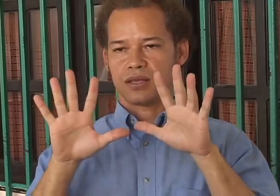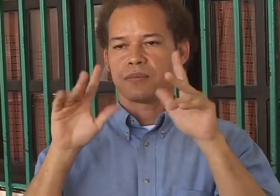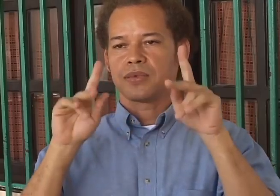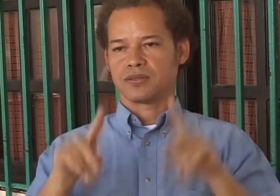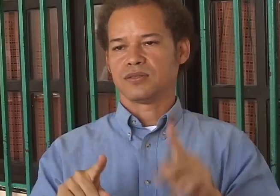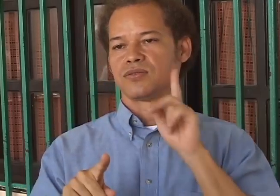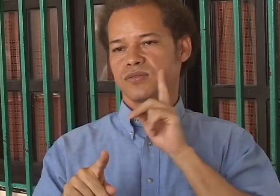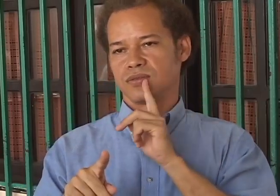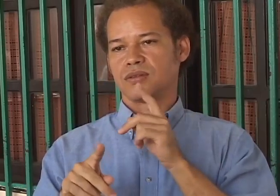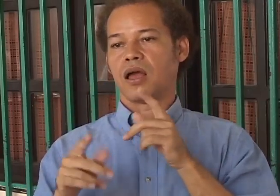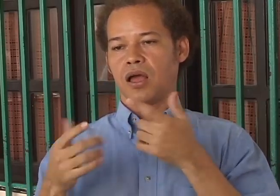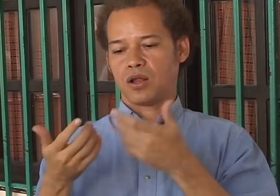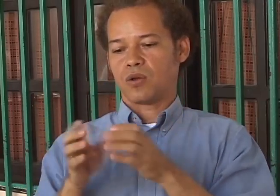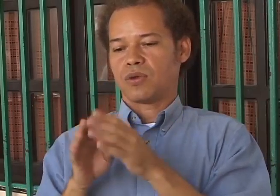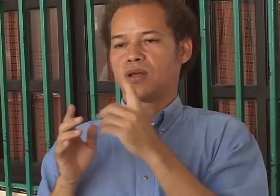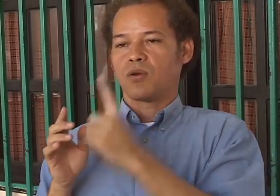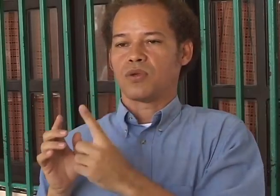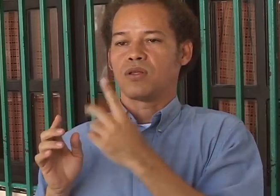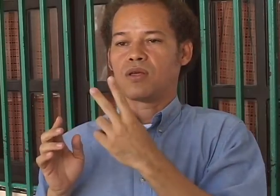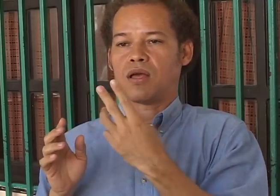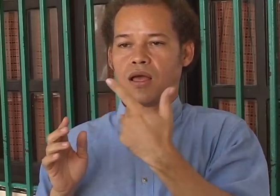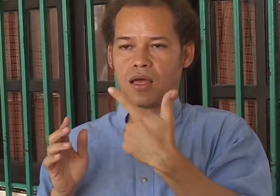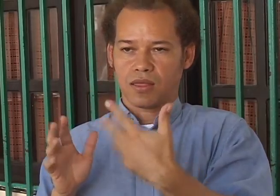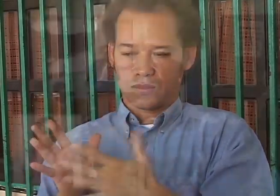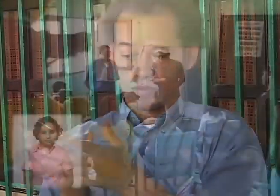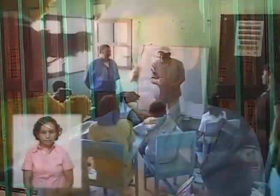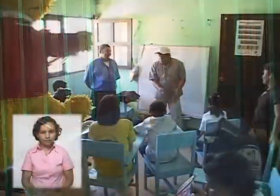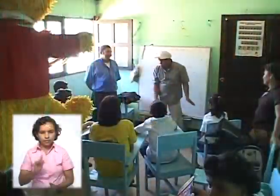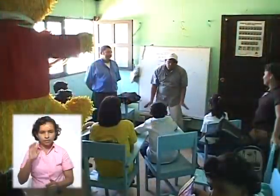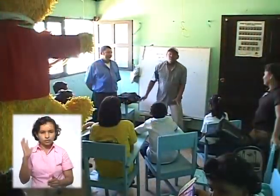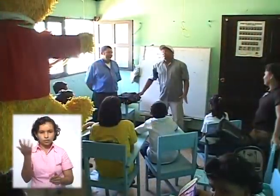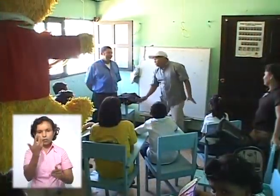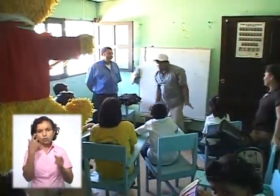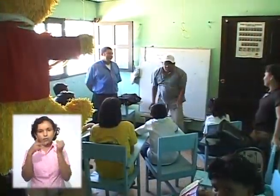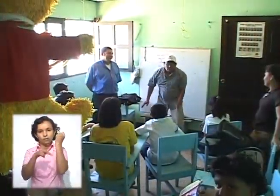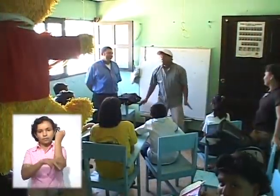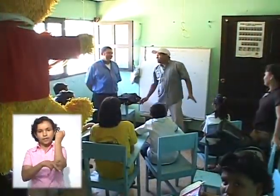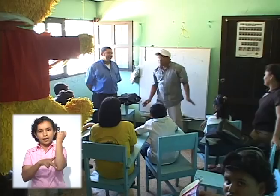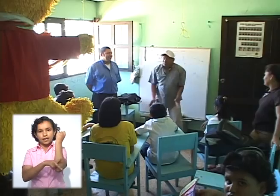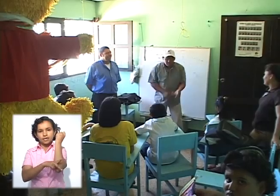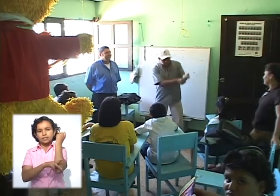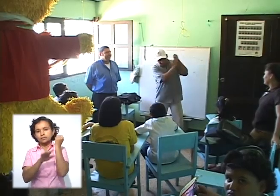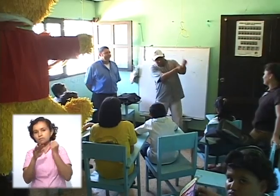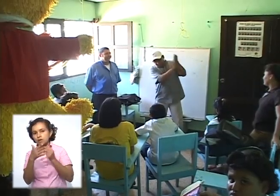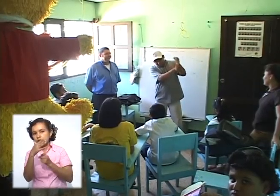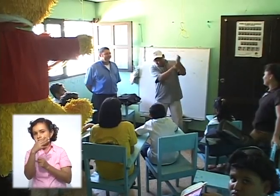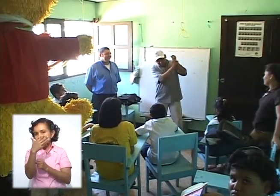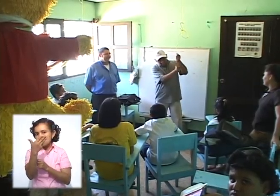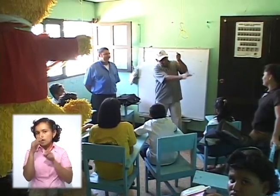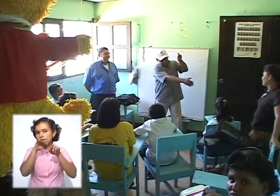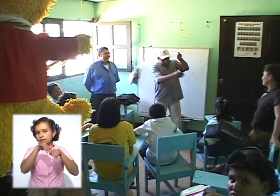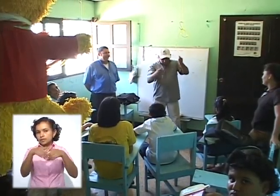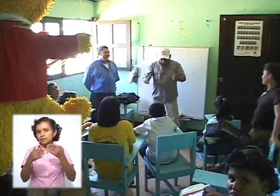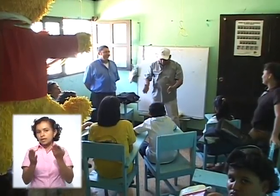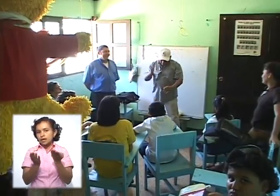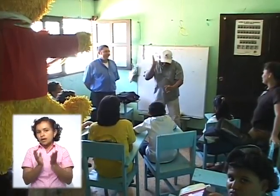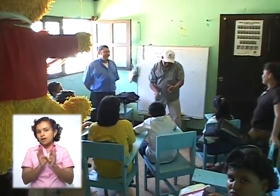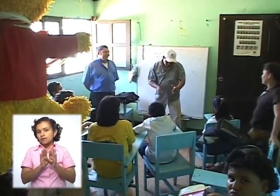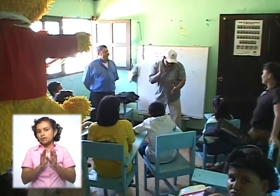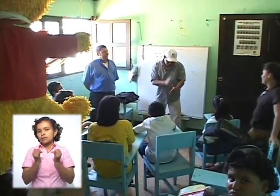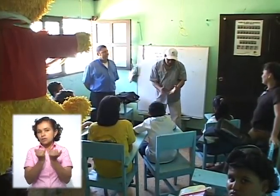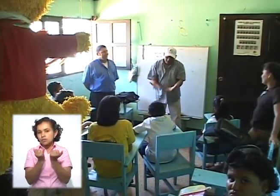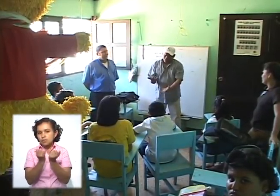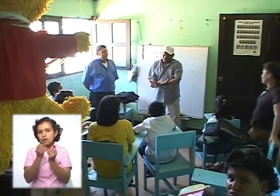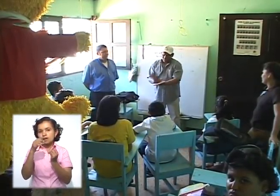oyente, y el profesor oyente aprende del instructor sordo. En todo el país, existen unas nueve aulas